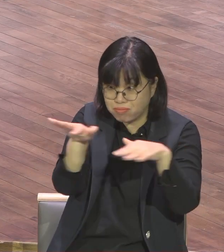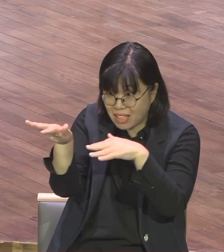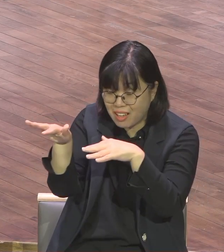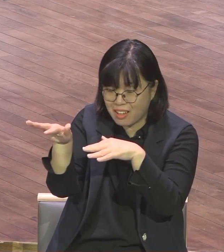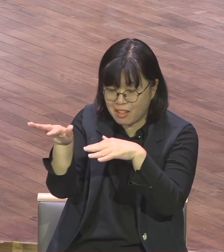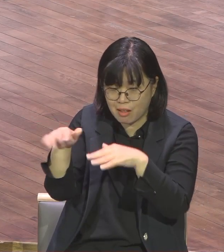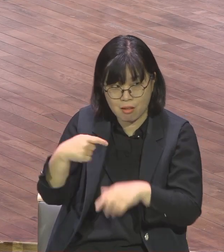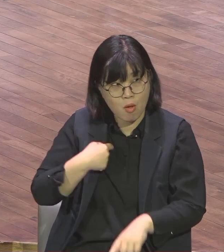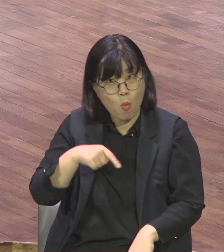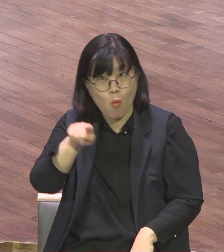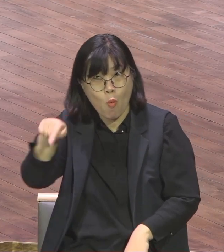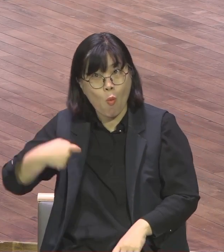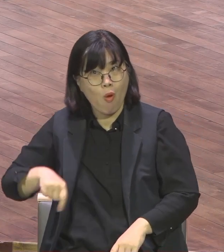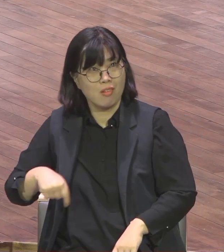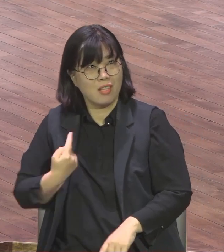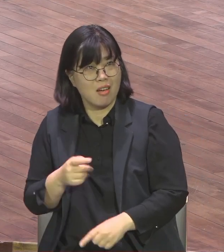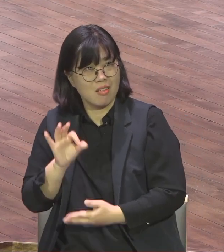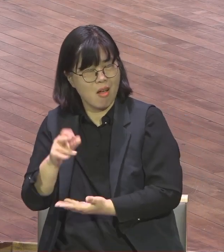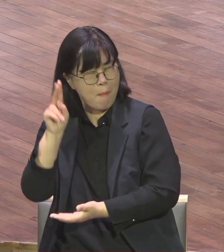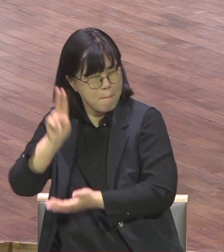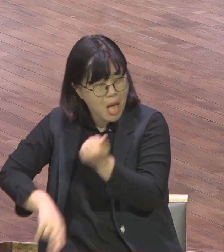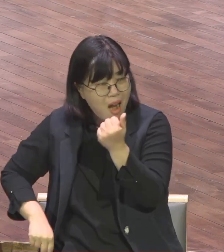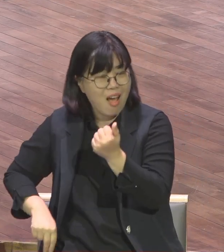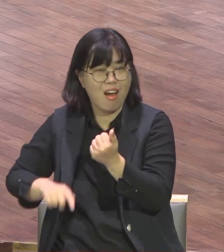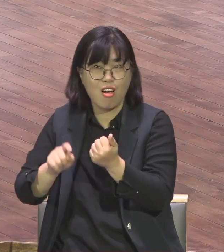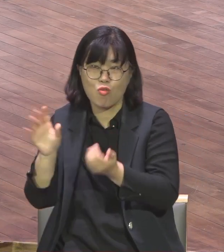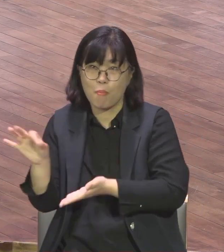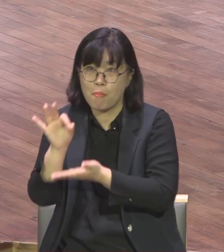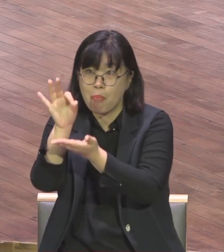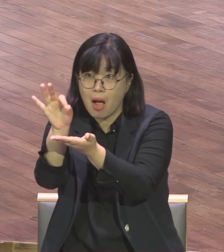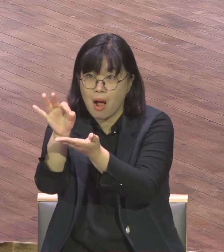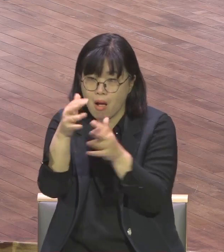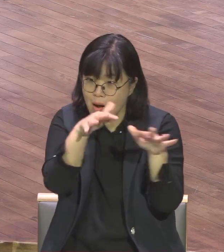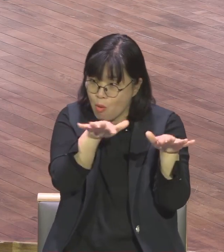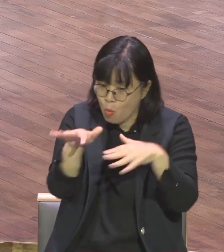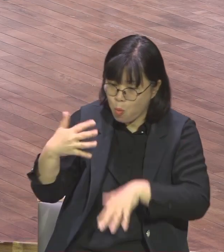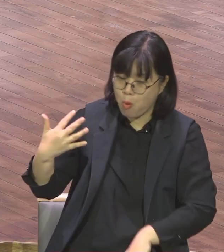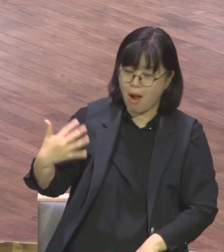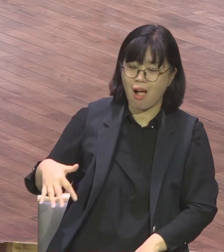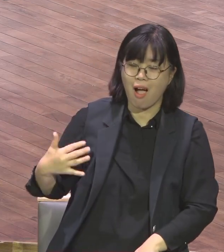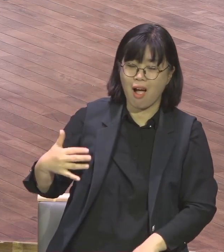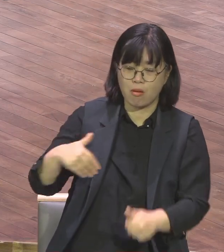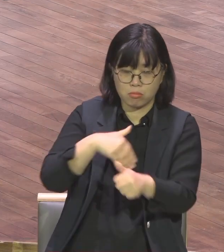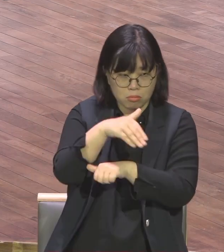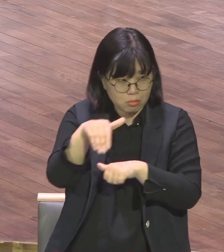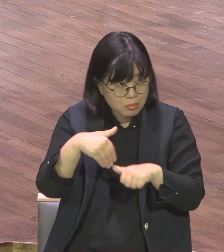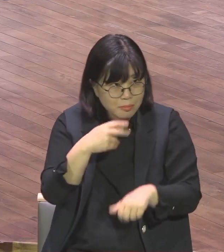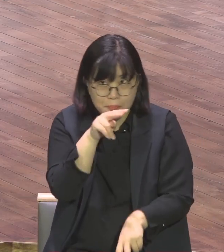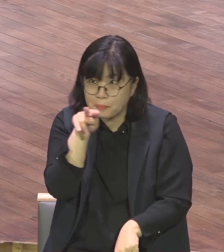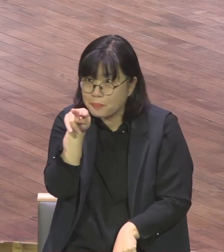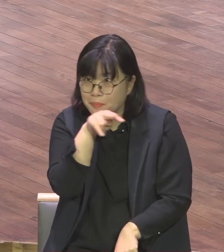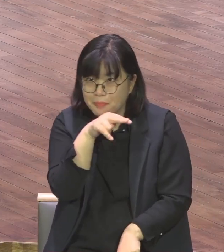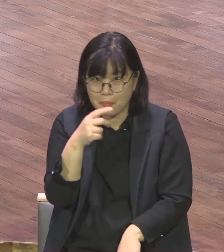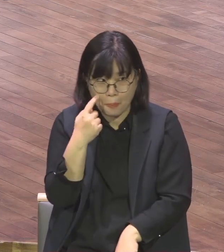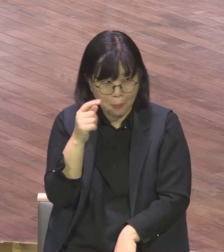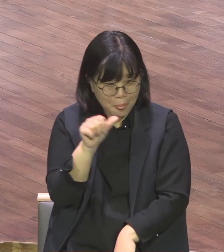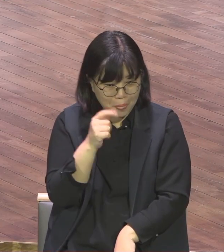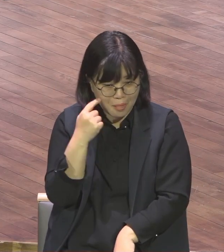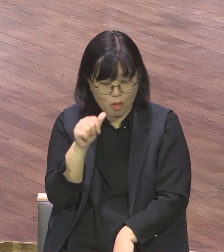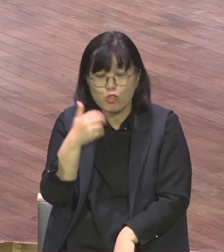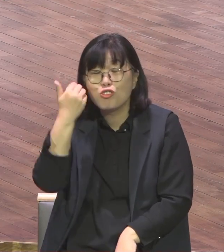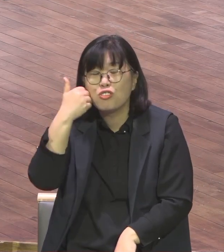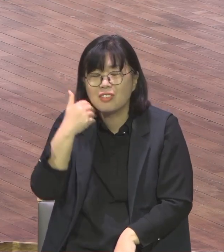팔아가 사도들 앞에 나왔다. 이야 바나바도 솔렸단 말이야. 이것을 본 아나니아 사피라가 시기심